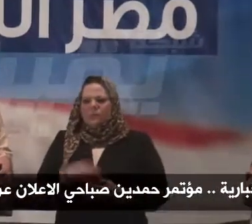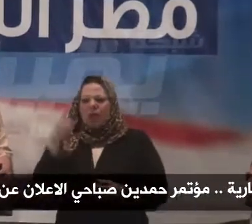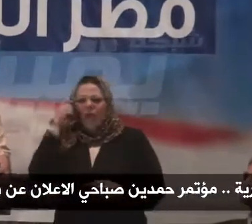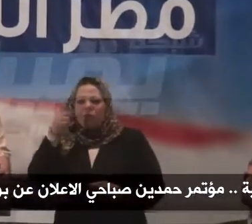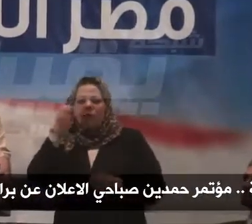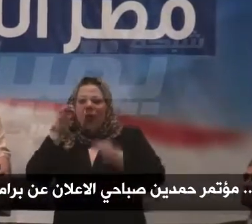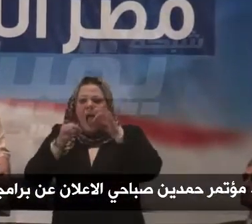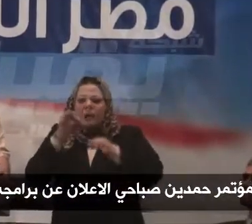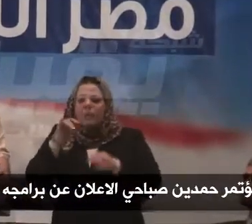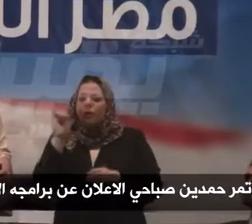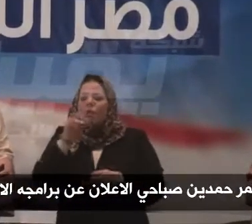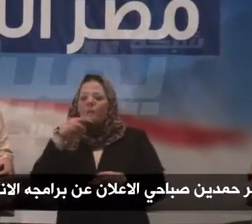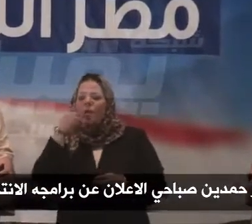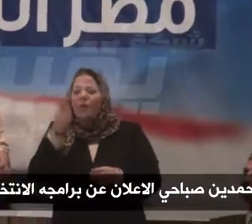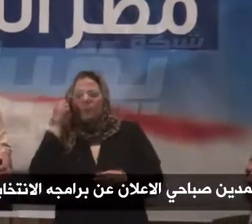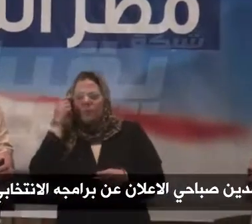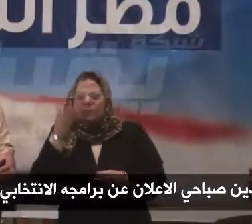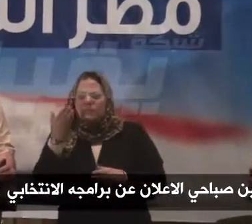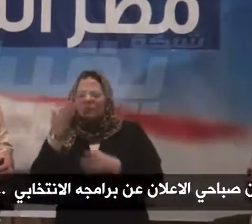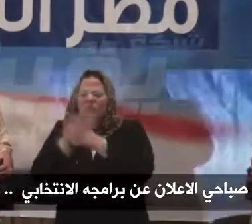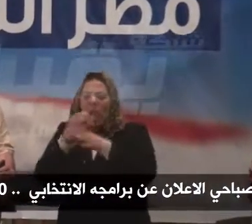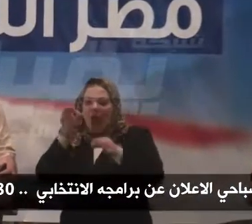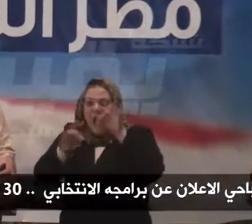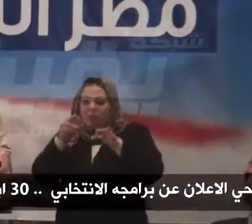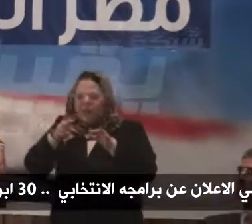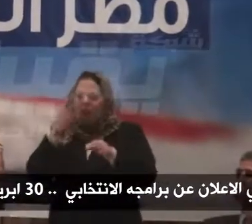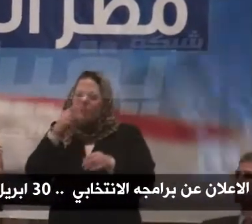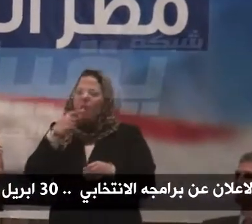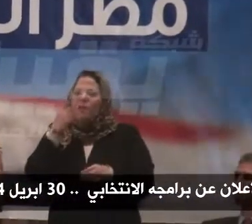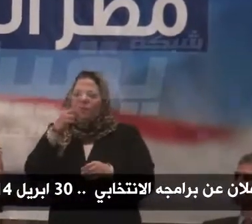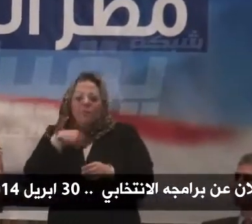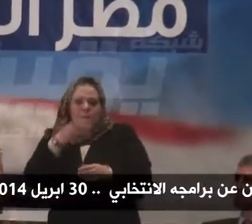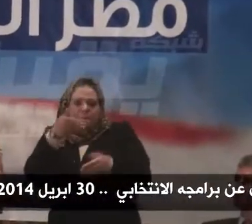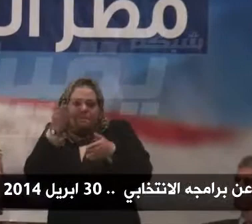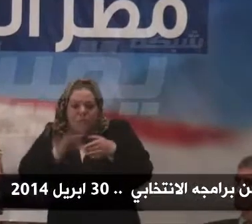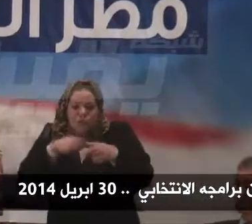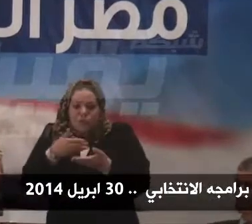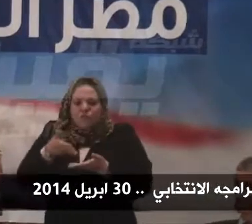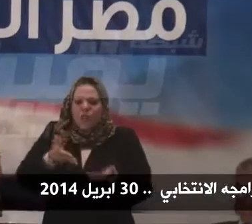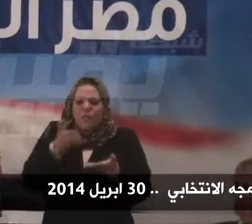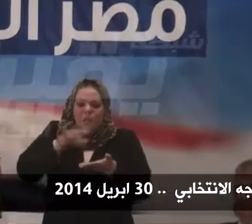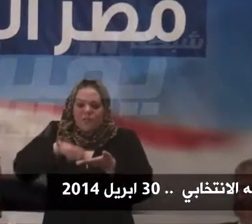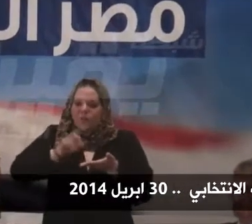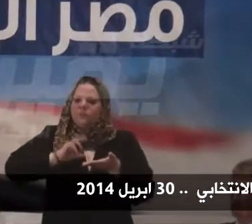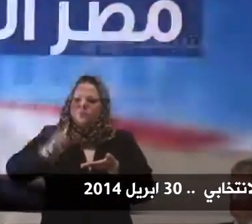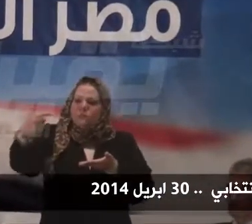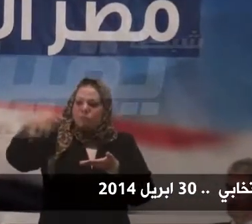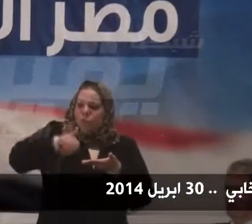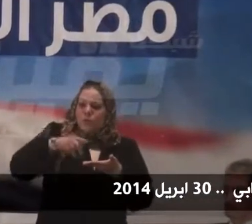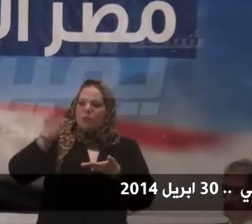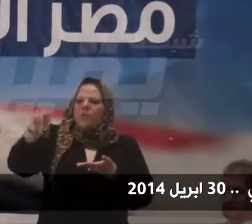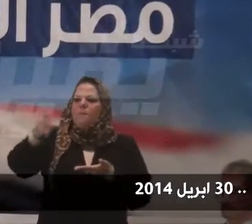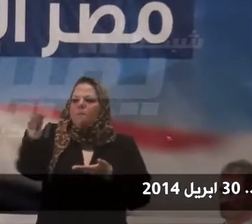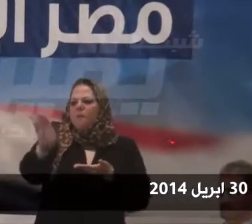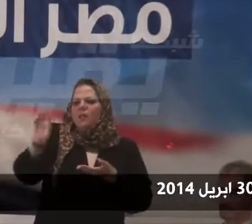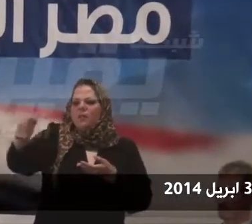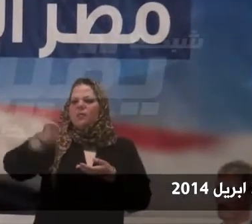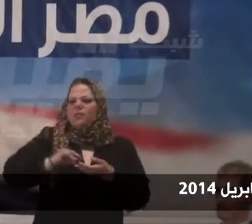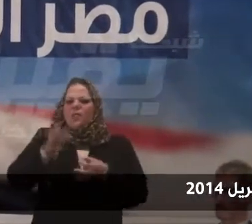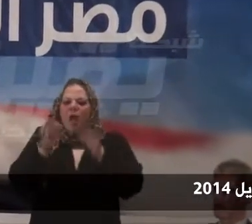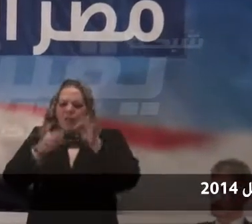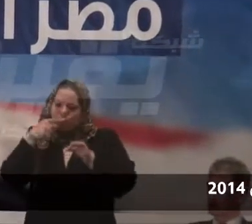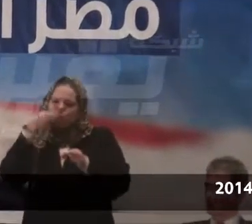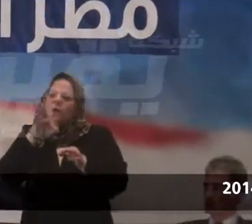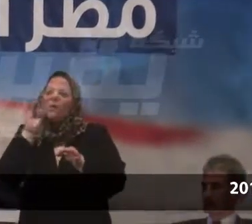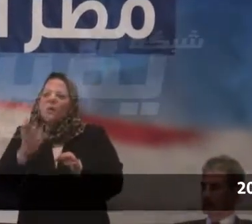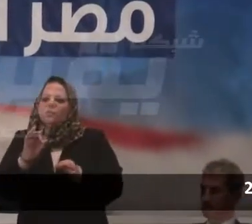العدل يعني القصاص، القصاص من الجميع، من كل من أجرم ومن كل